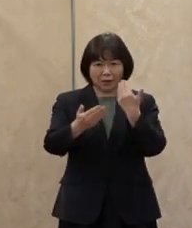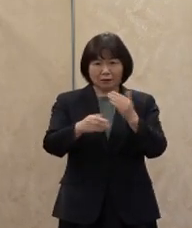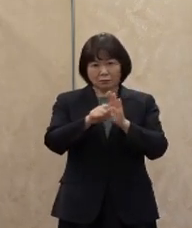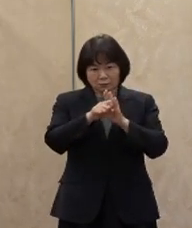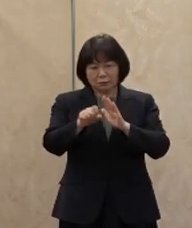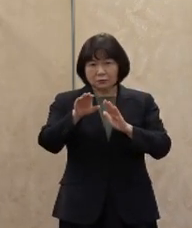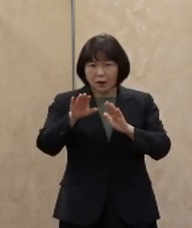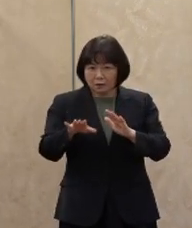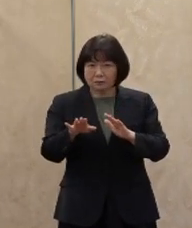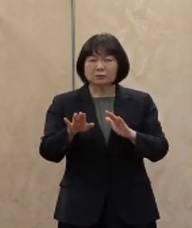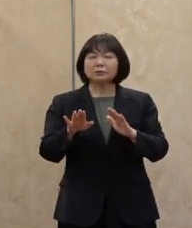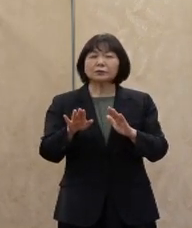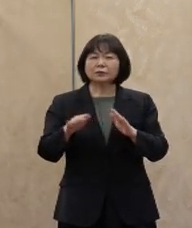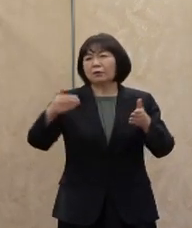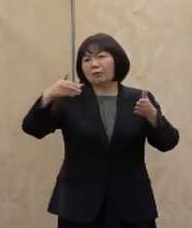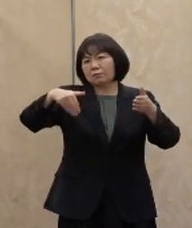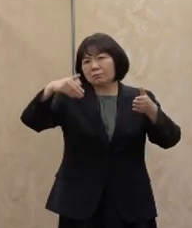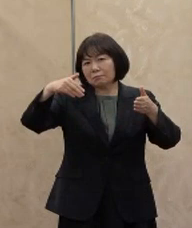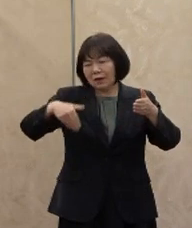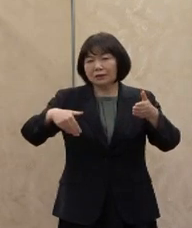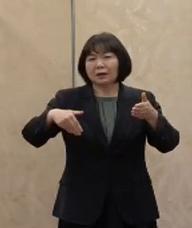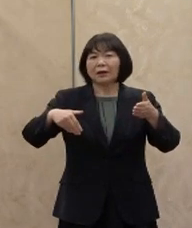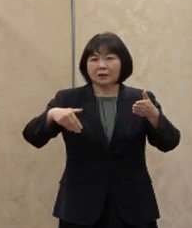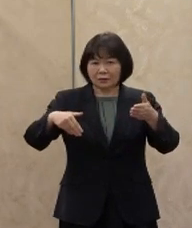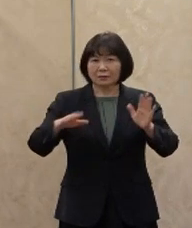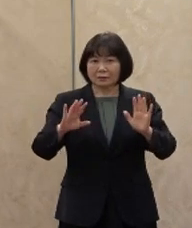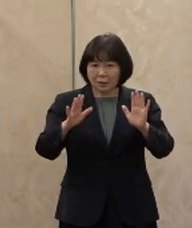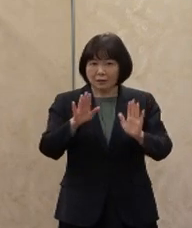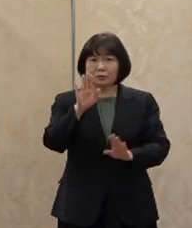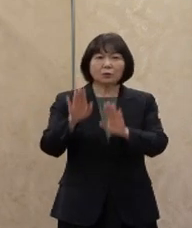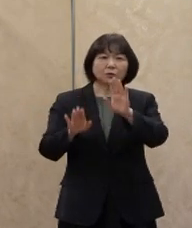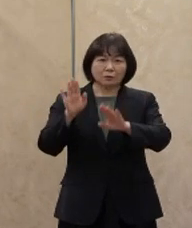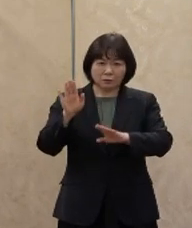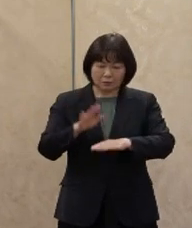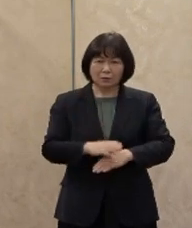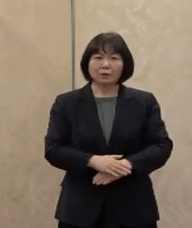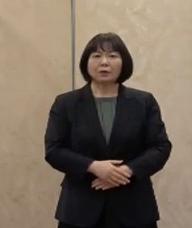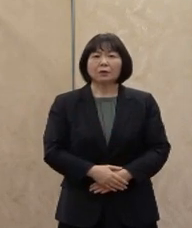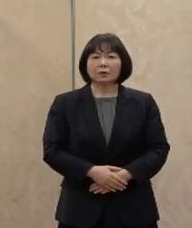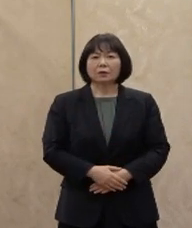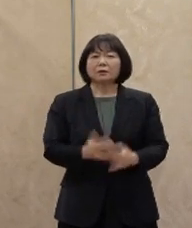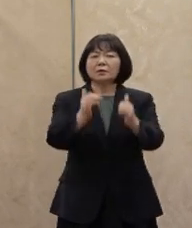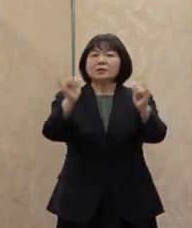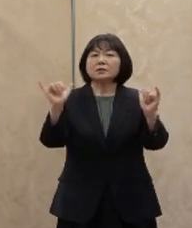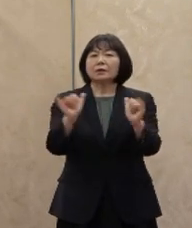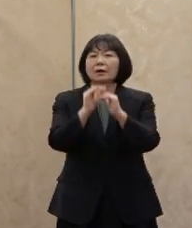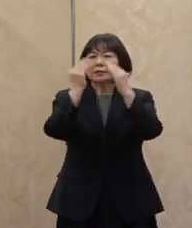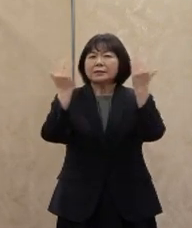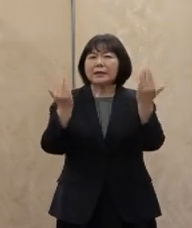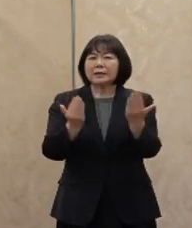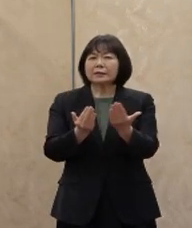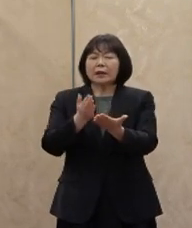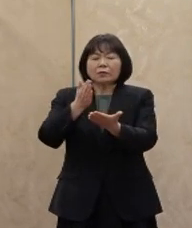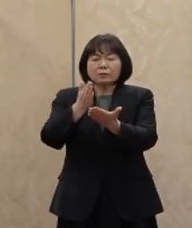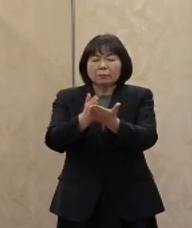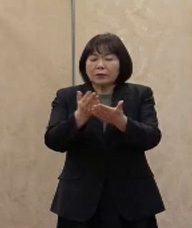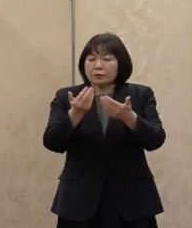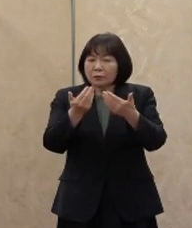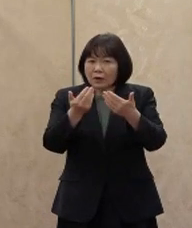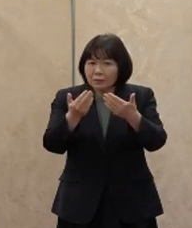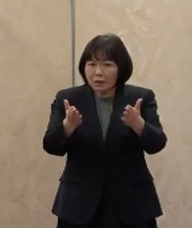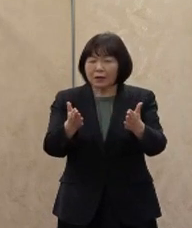がまだないという状況の中で、この社会全体を止めなくてもいいようにな